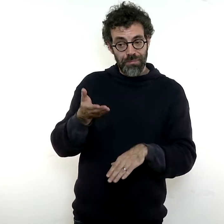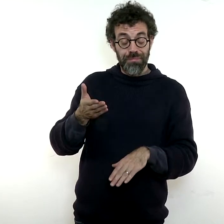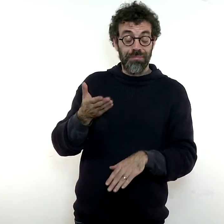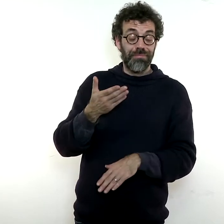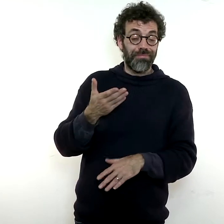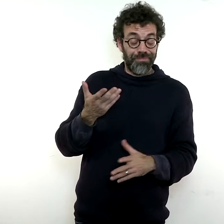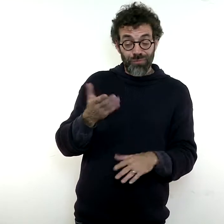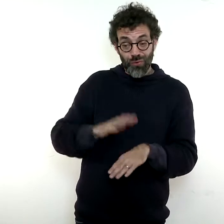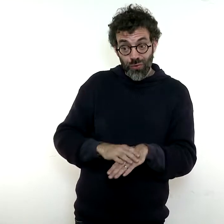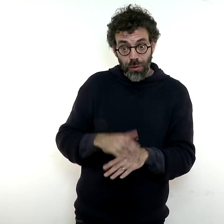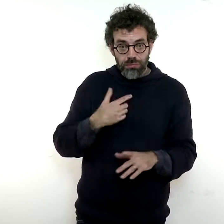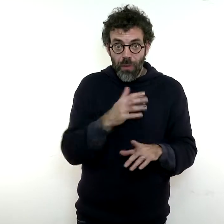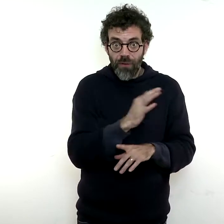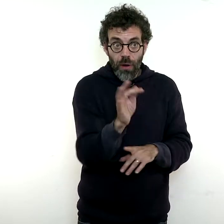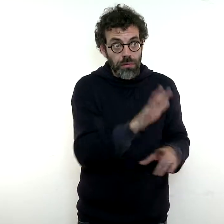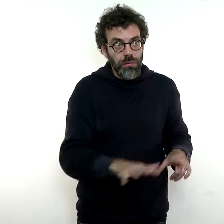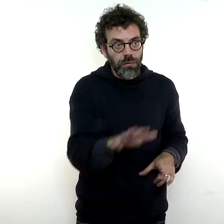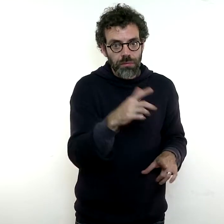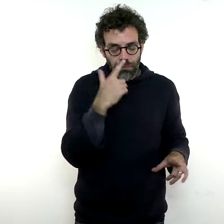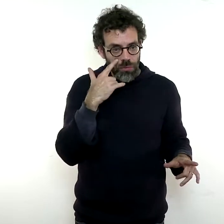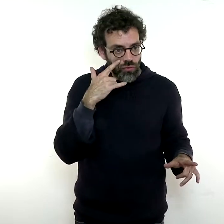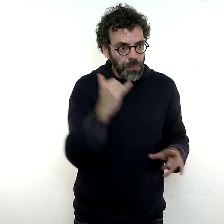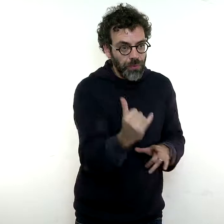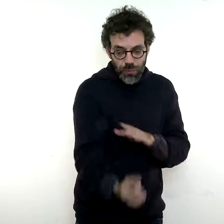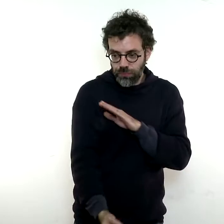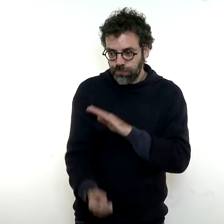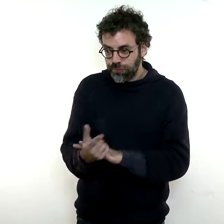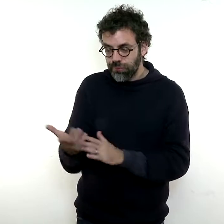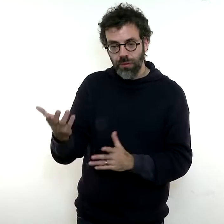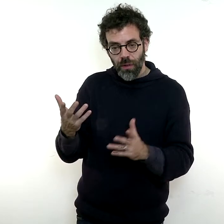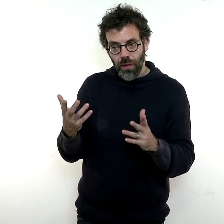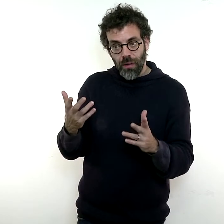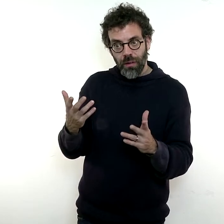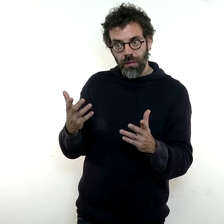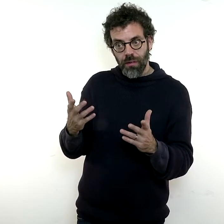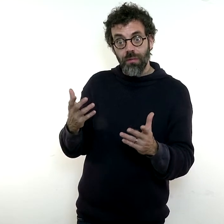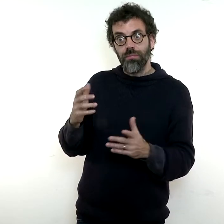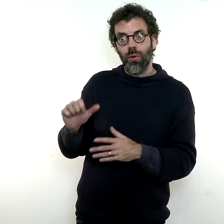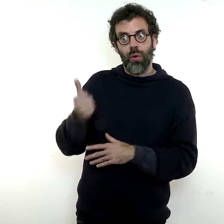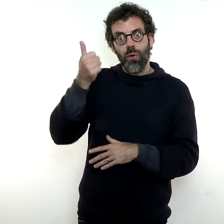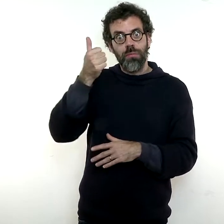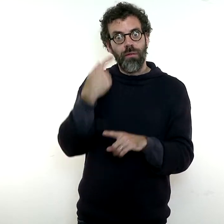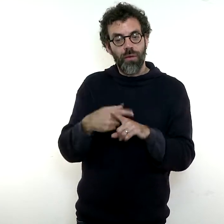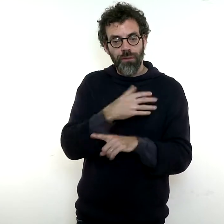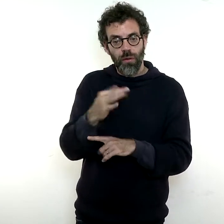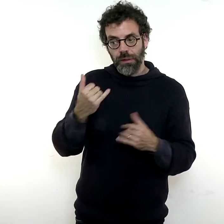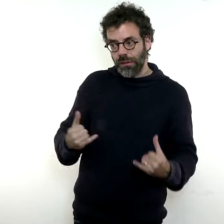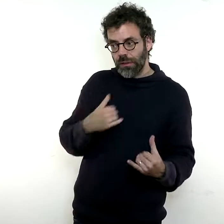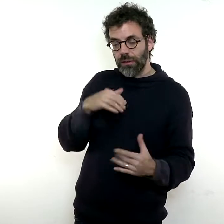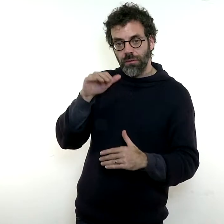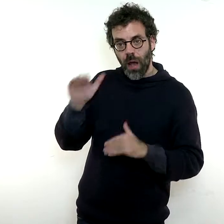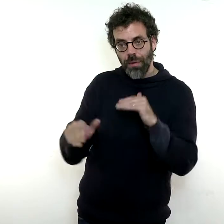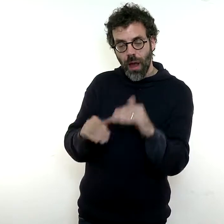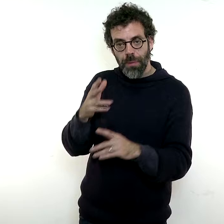vu. J'en ai parlé l'autre jour, on recevait des personnes du ministère de l'écologie, parce que nous avons adhéré,